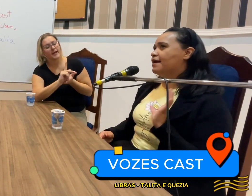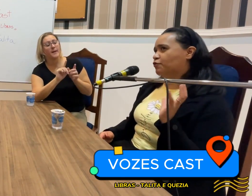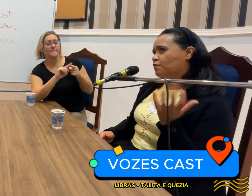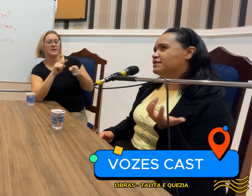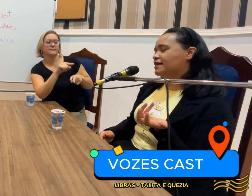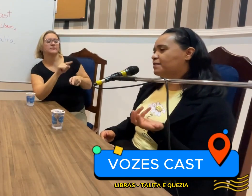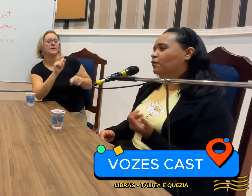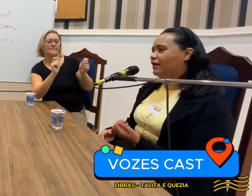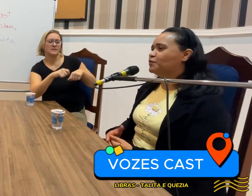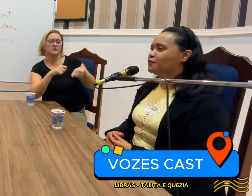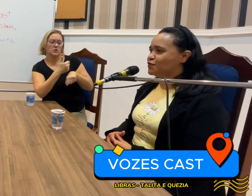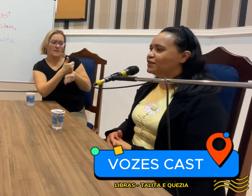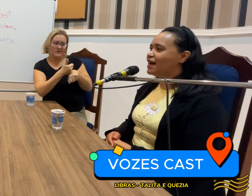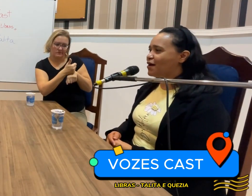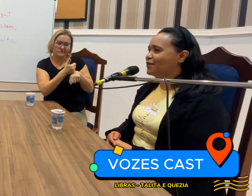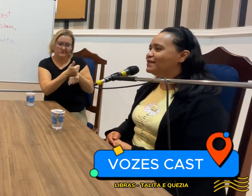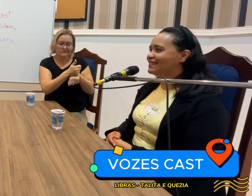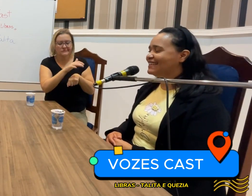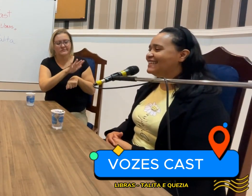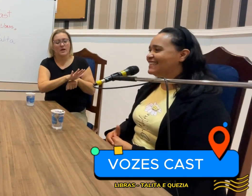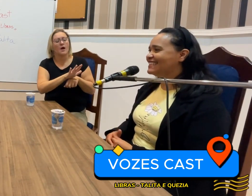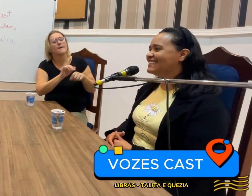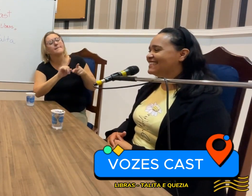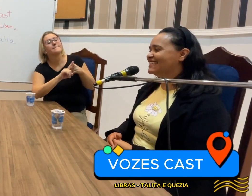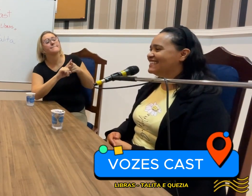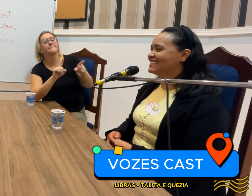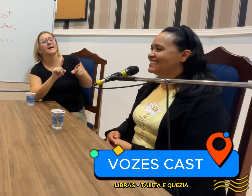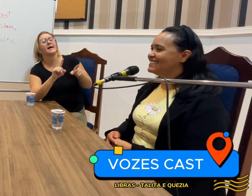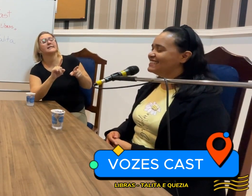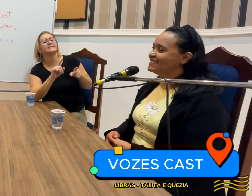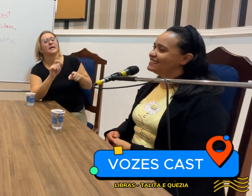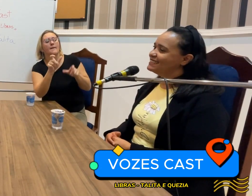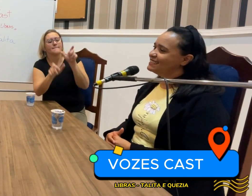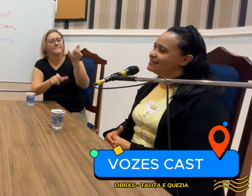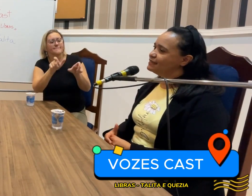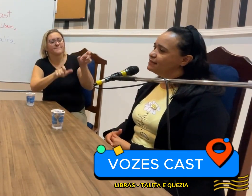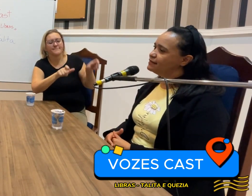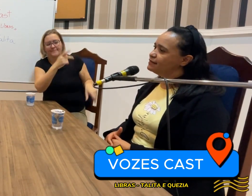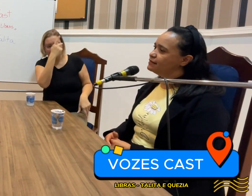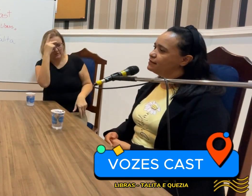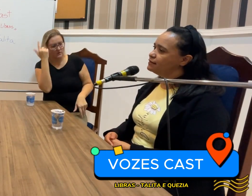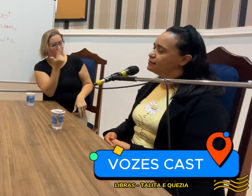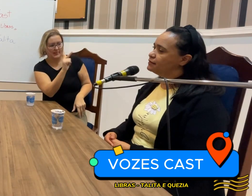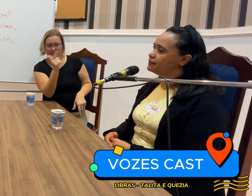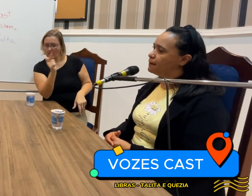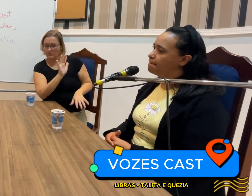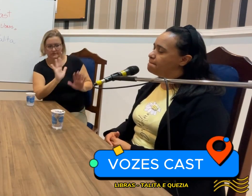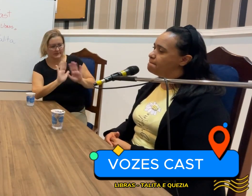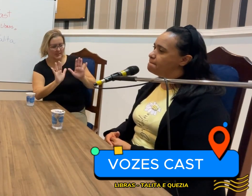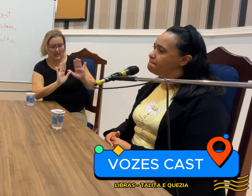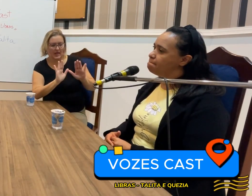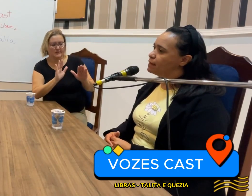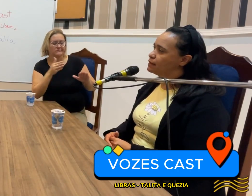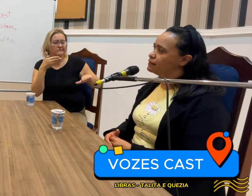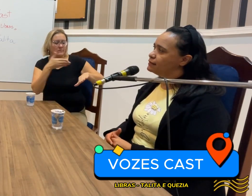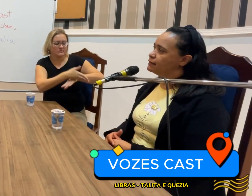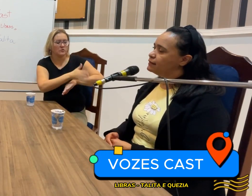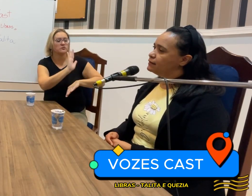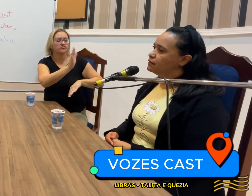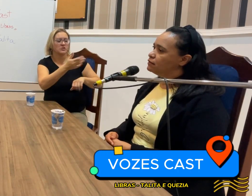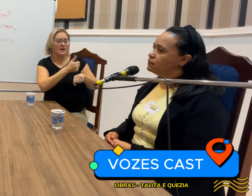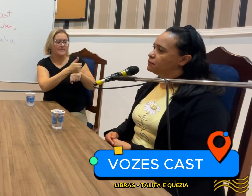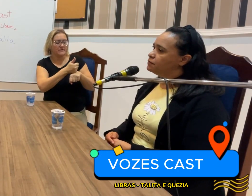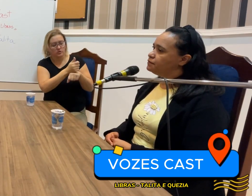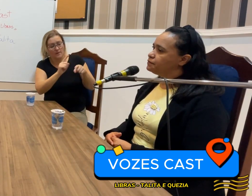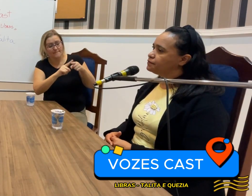quem tem o interesse pelo lado profissional. E quem tem o interesse de não ingressar pelo lado profissional, mas já ingressar